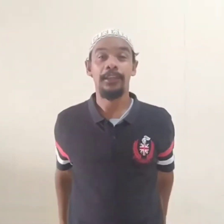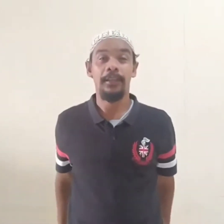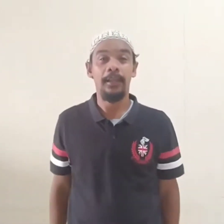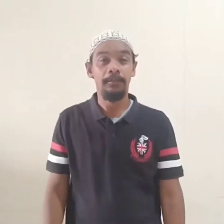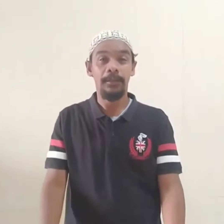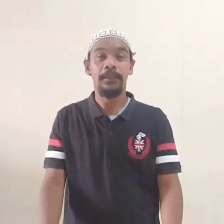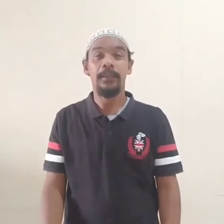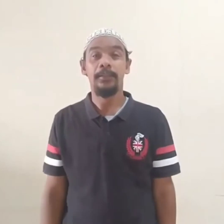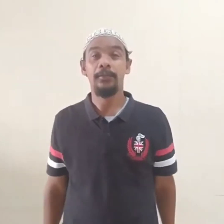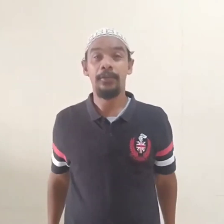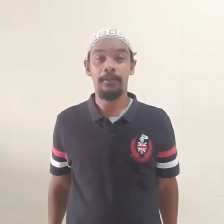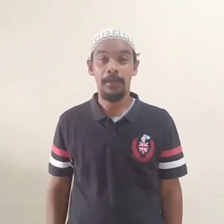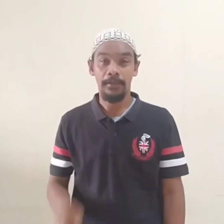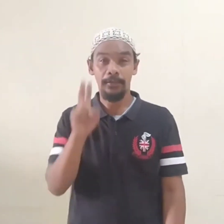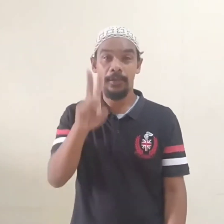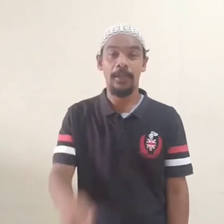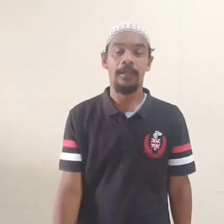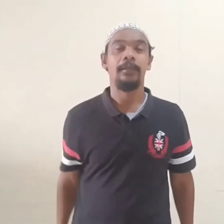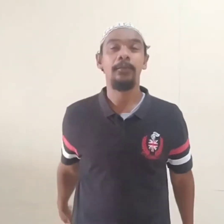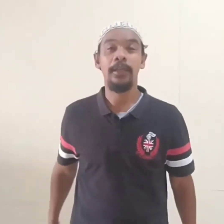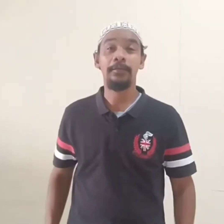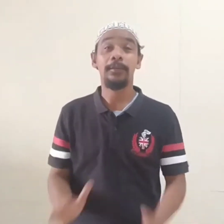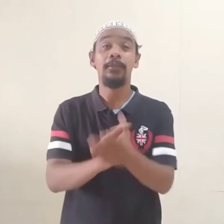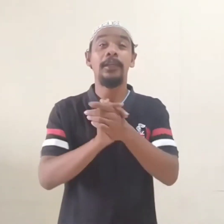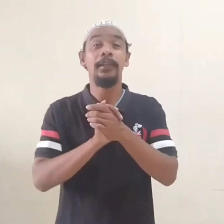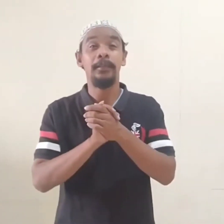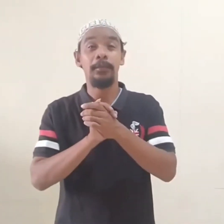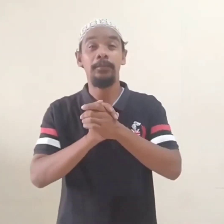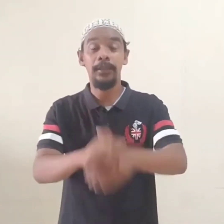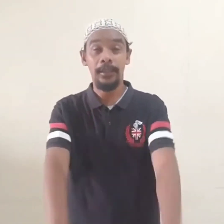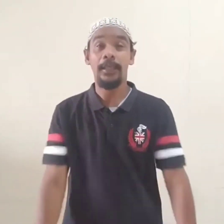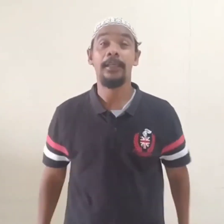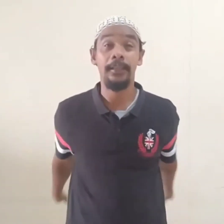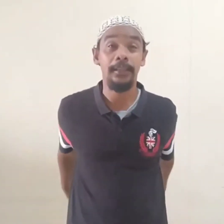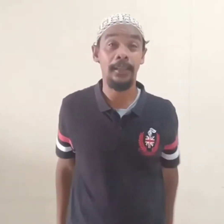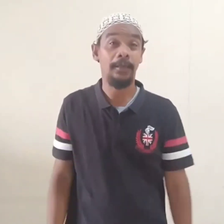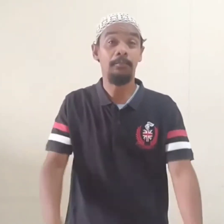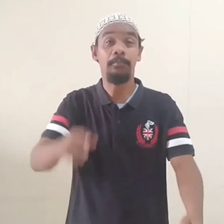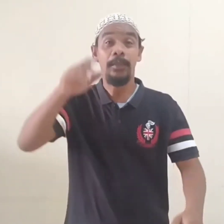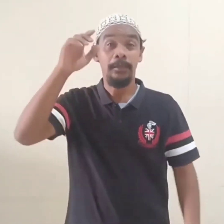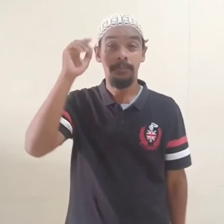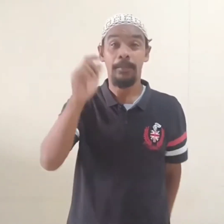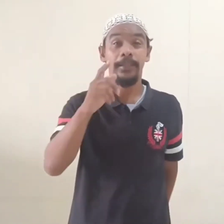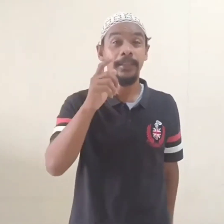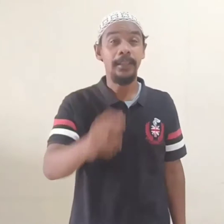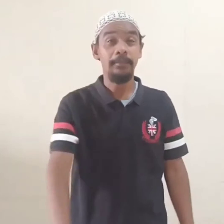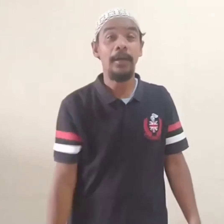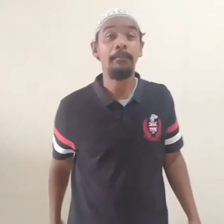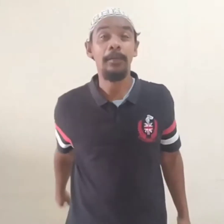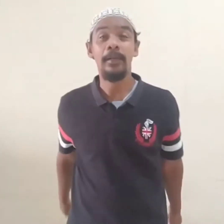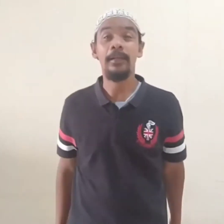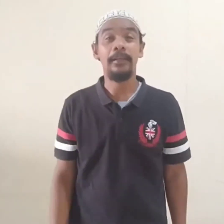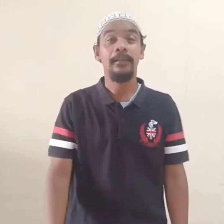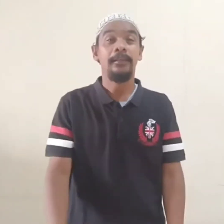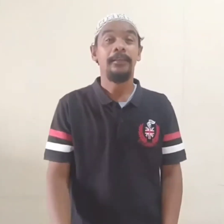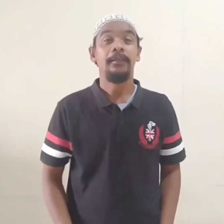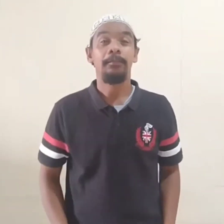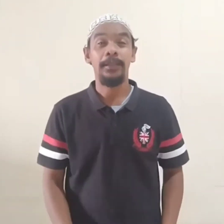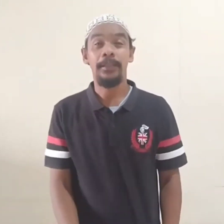murid MIT Nurul Iman 2. Alhamdulillah ketemu lagi dengan Pak Budi hari ini dalam PJJ MAPEL